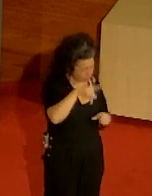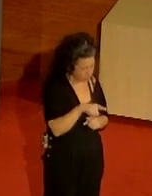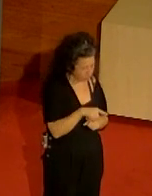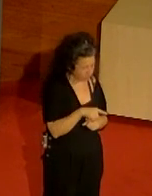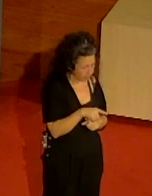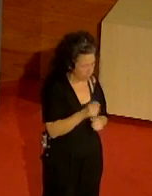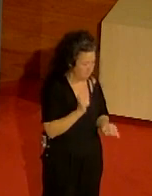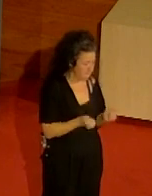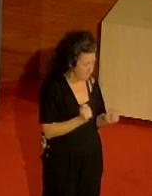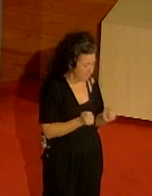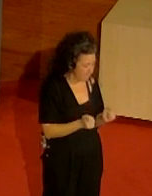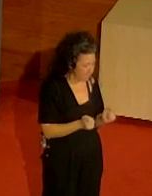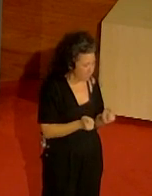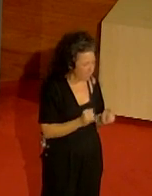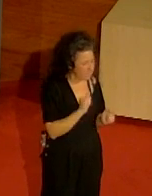Creo que es en Ixtepec,